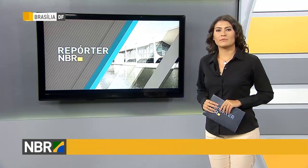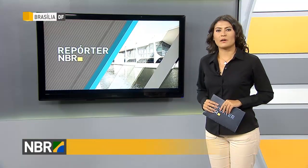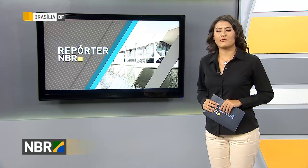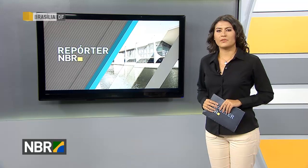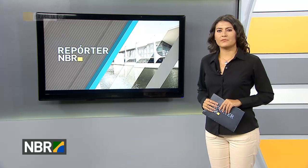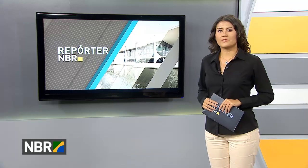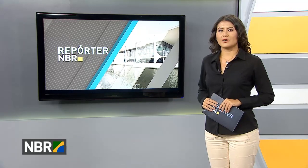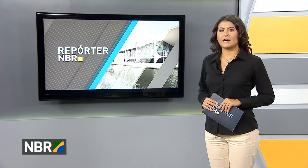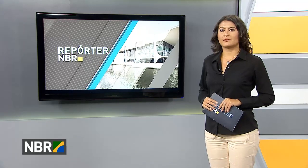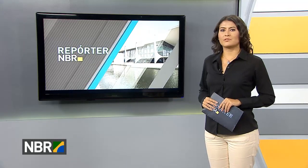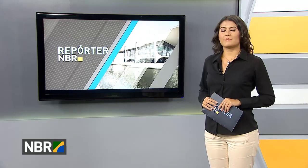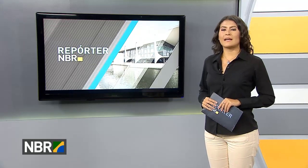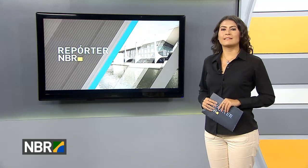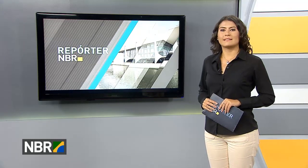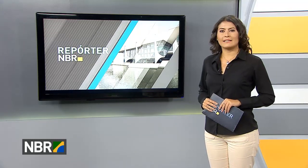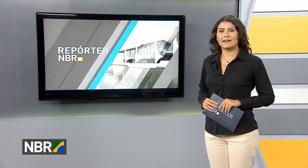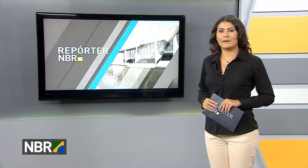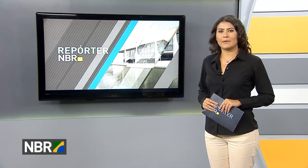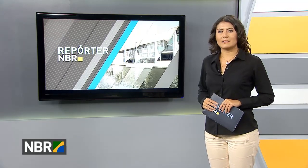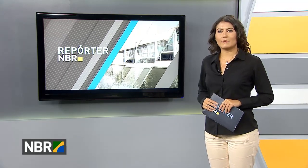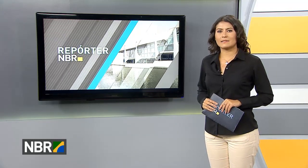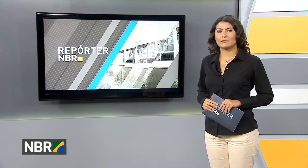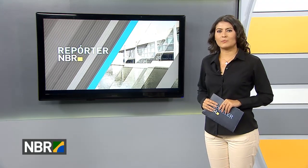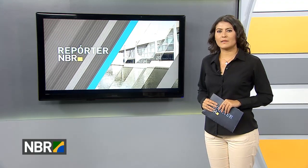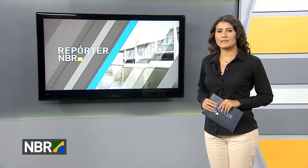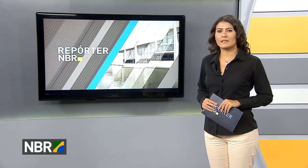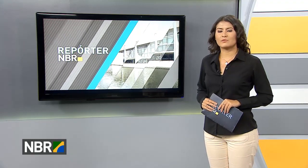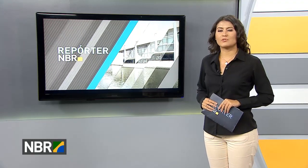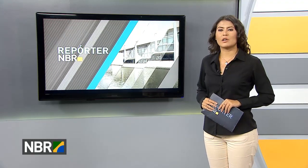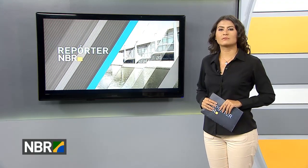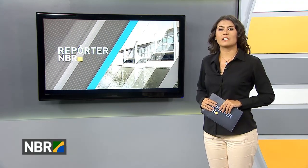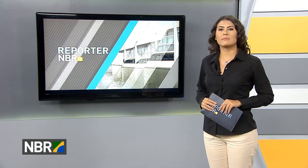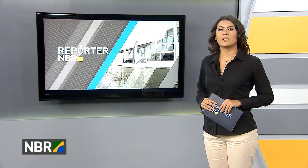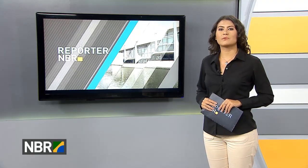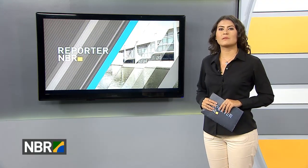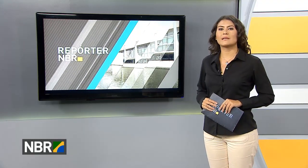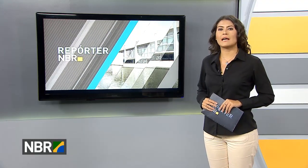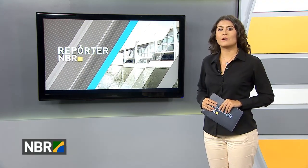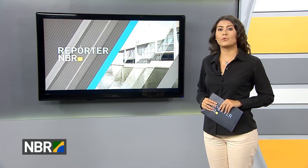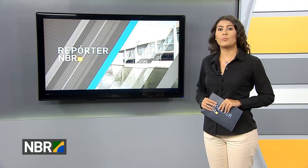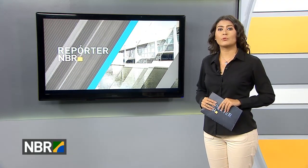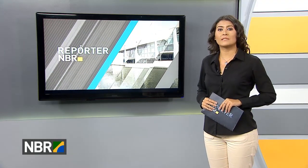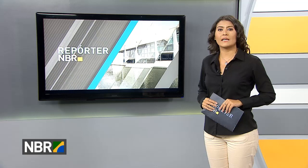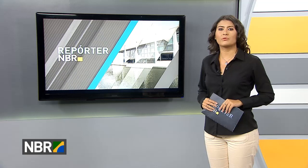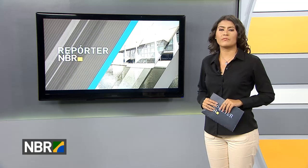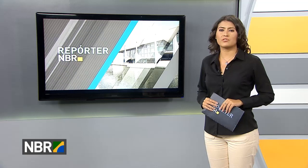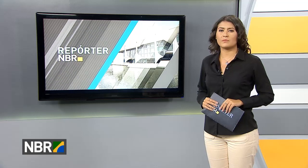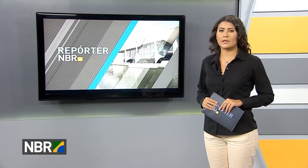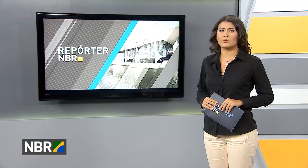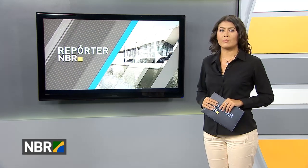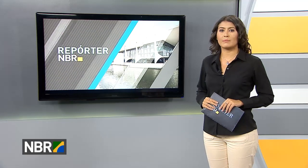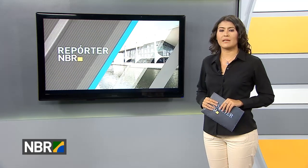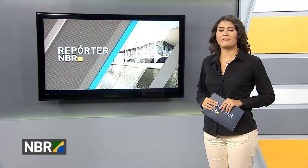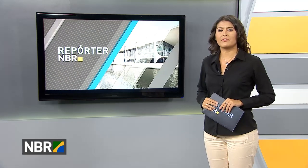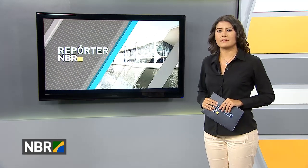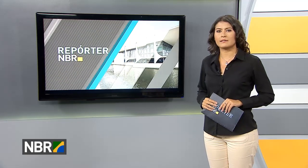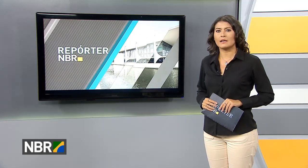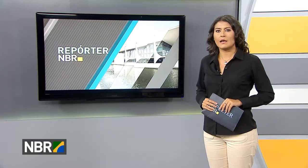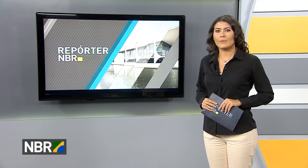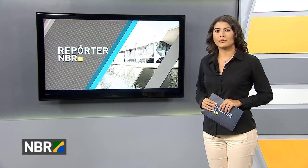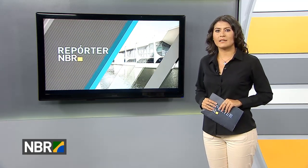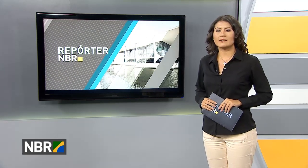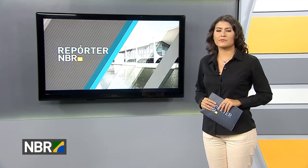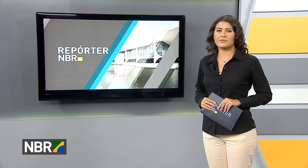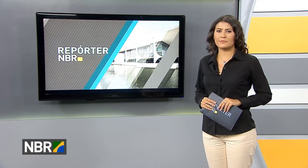Nós acompanhamos ao vivo, direto de Brasília, a participação do presidente Michel Temer no seminário O Poder do Investimento na Primeira